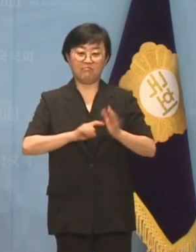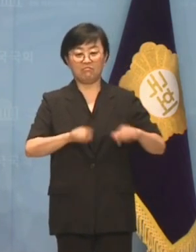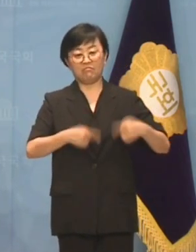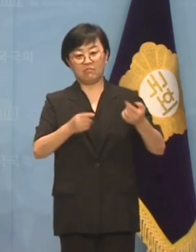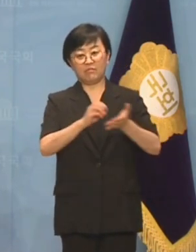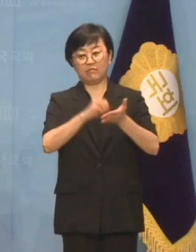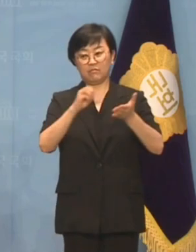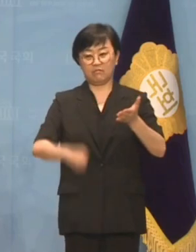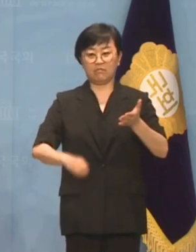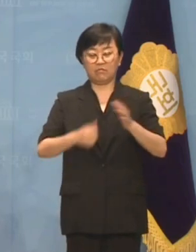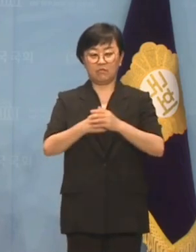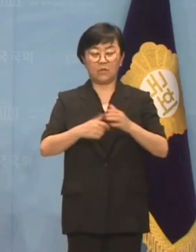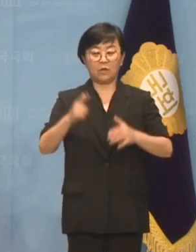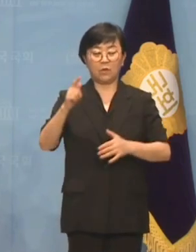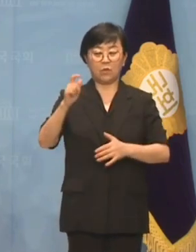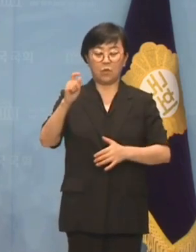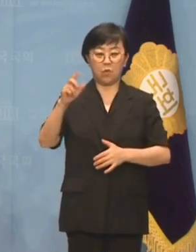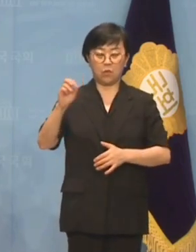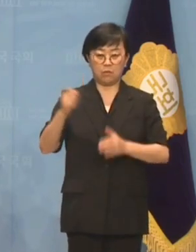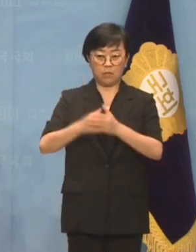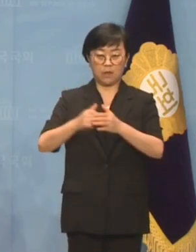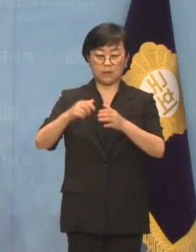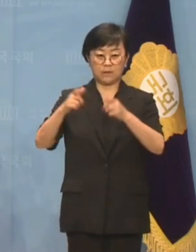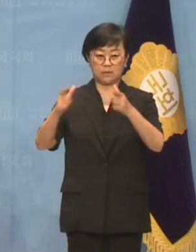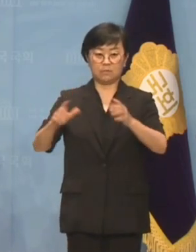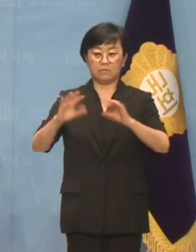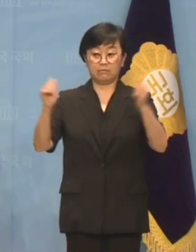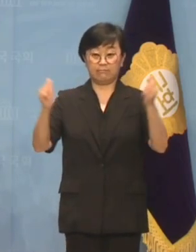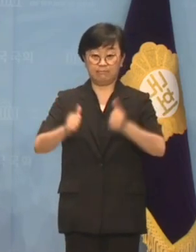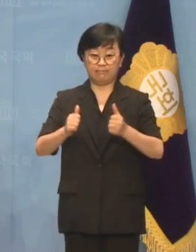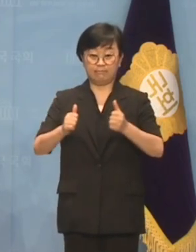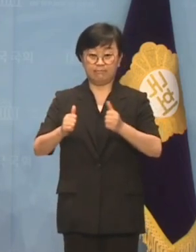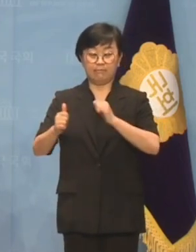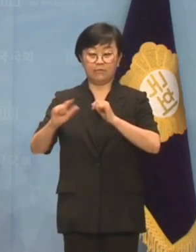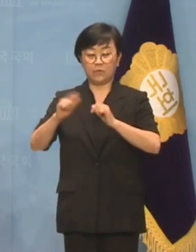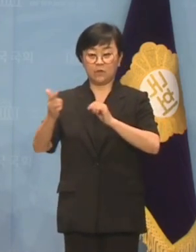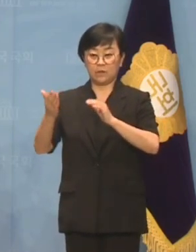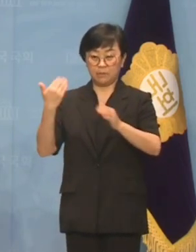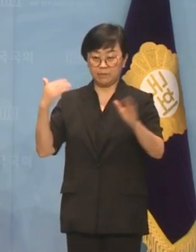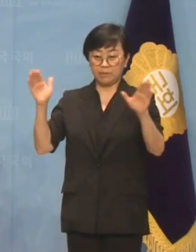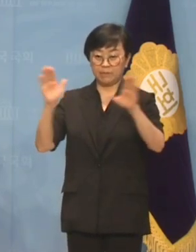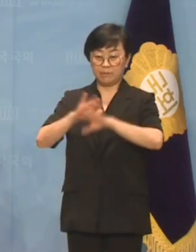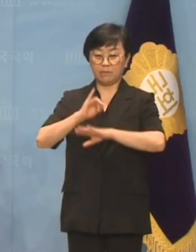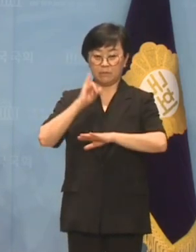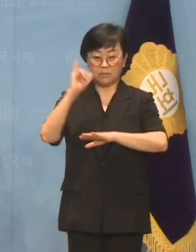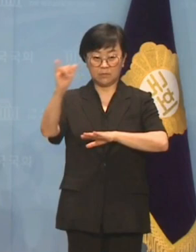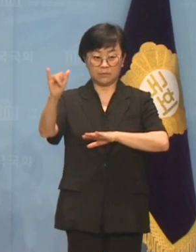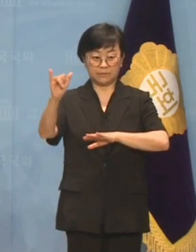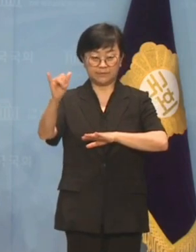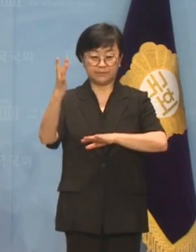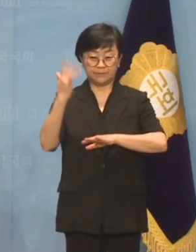참석이 배제됐던 일부 고향 지역 국회의원들에게 전날 밤에 연락해서는